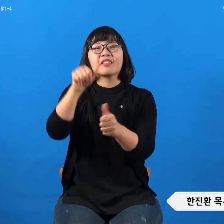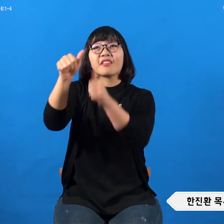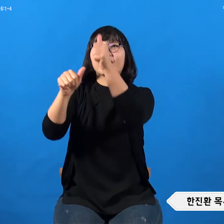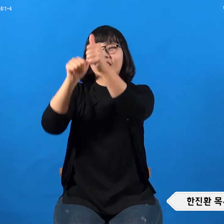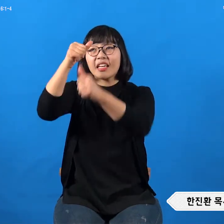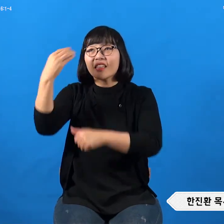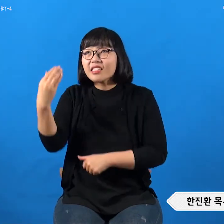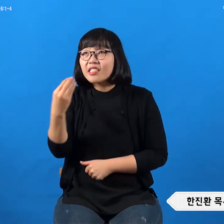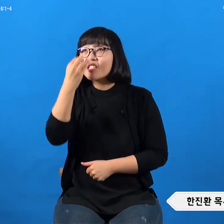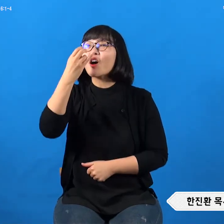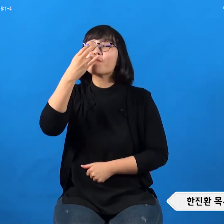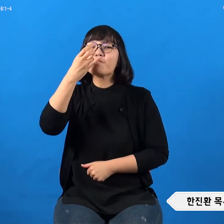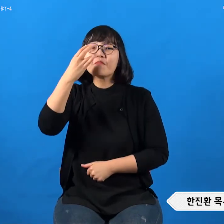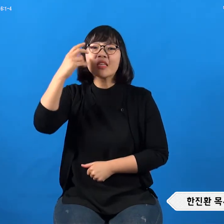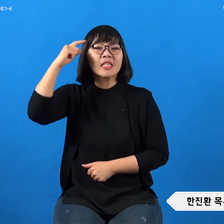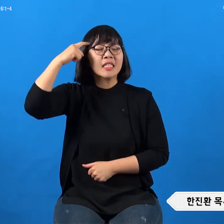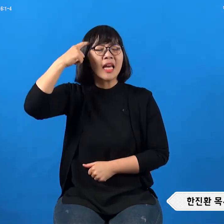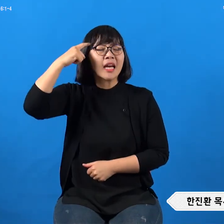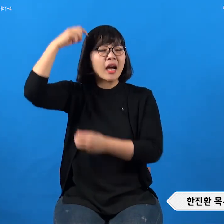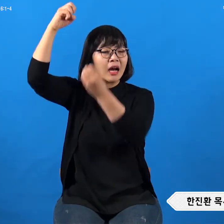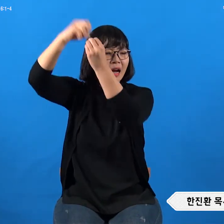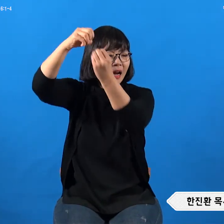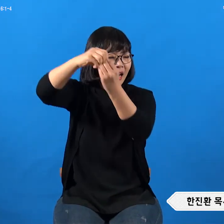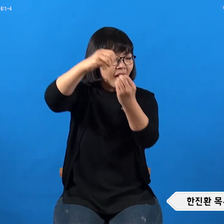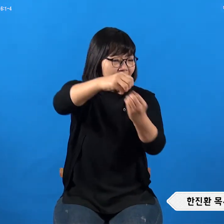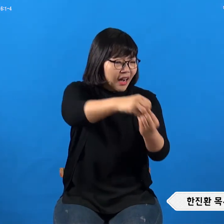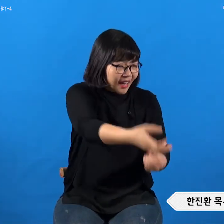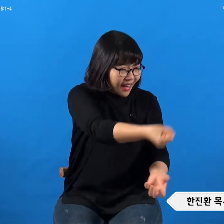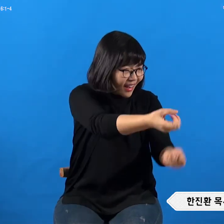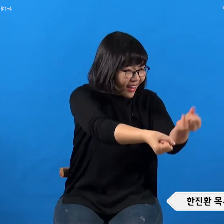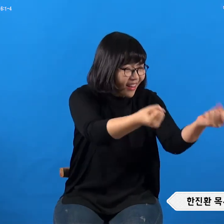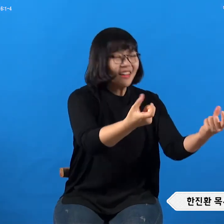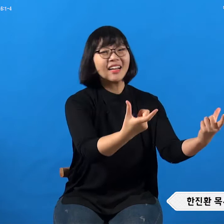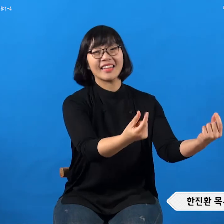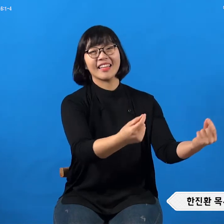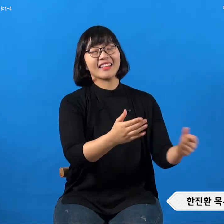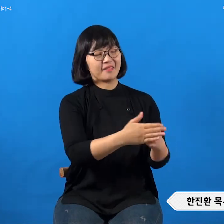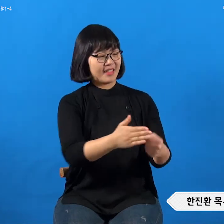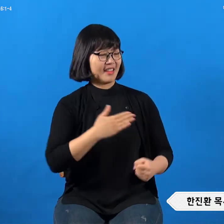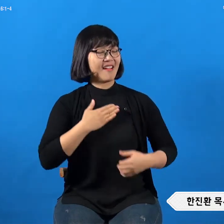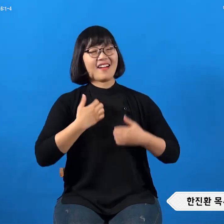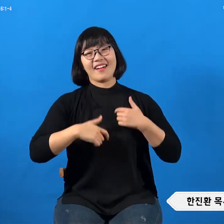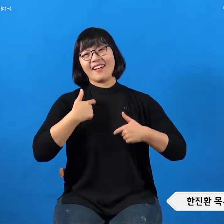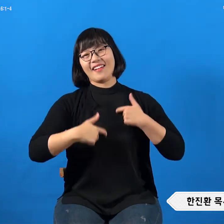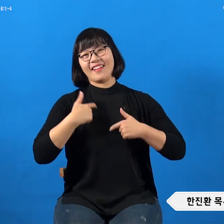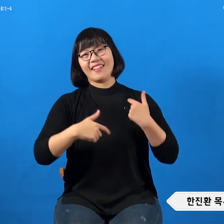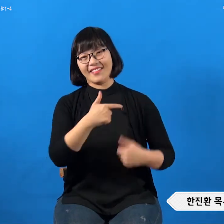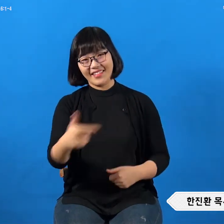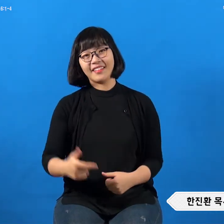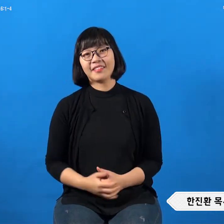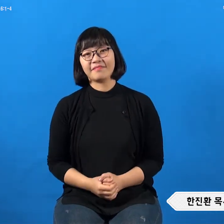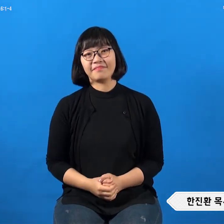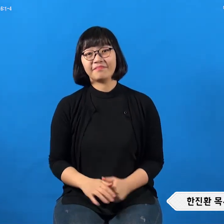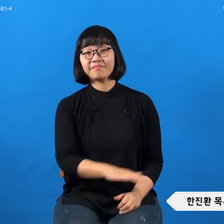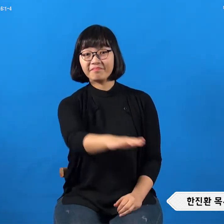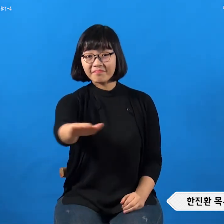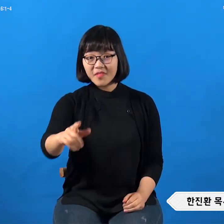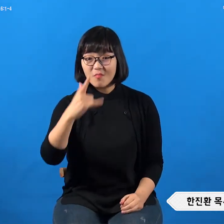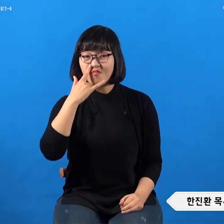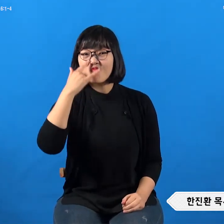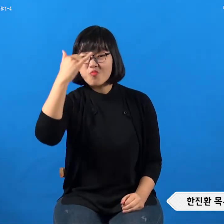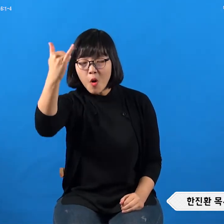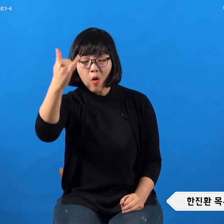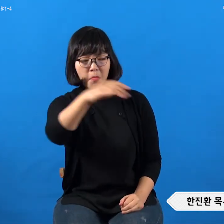주일학교 학생들이 그대로 이어받았다는 생각이 들어서 얼마나 기뻤는지 모릅니다. 우리 부모들도